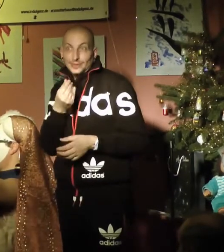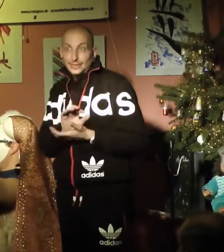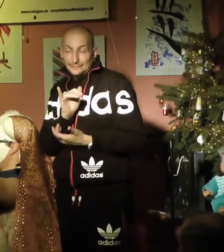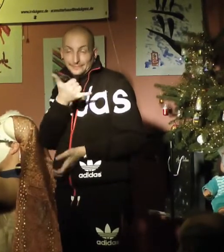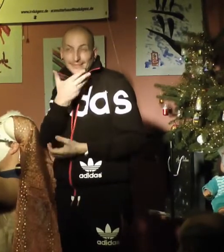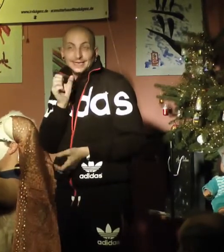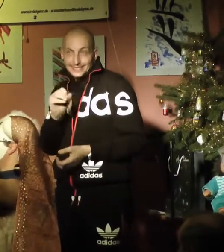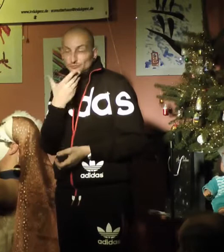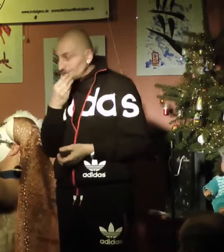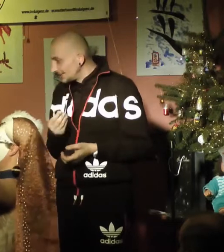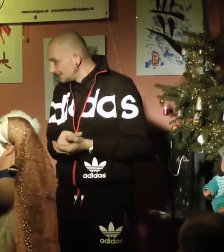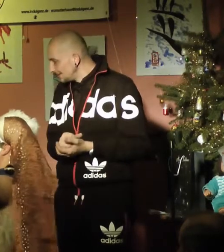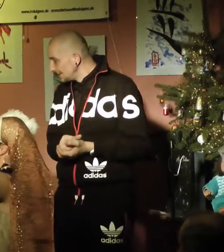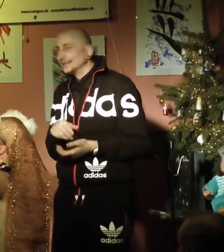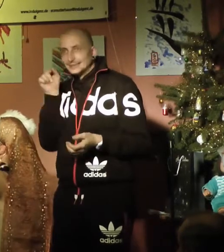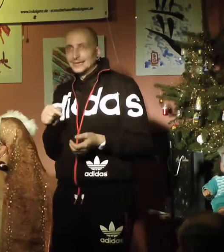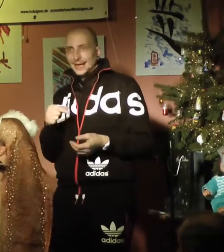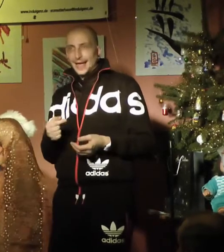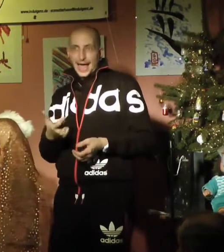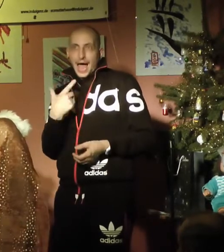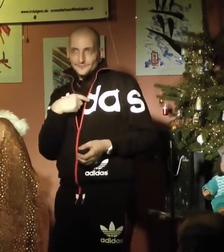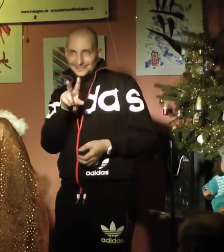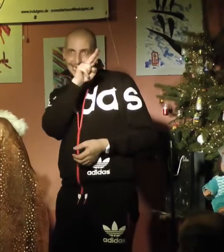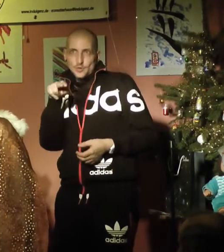gleich so ein bisschen weihnachtlich dekorieren.